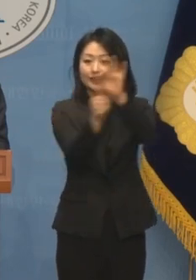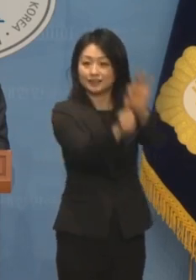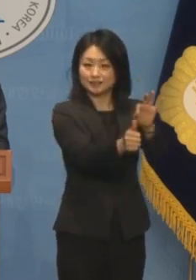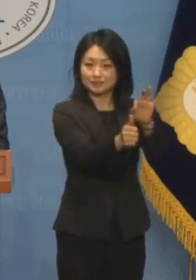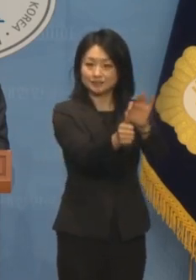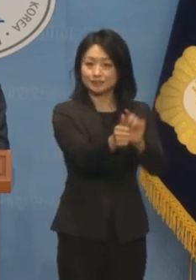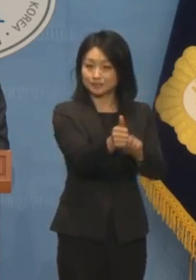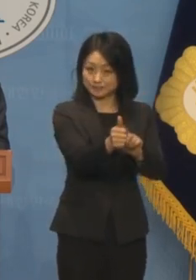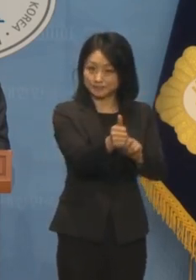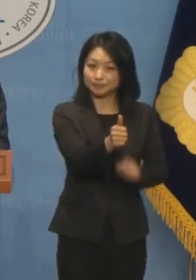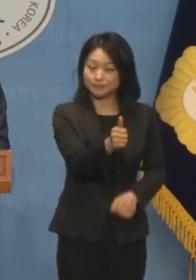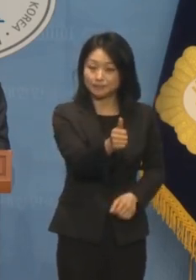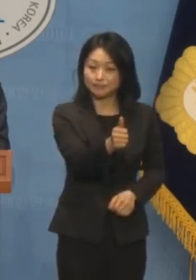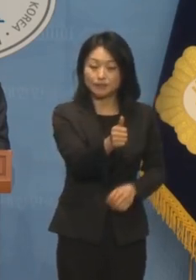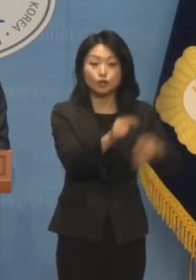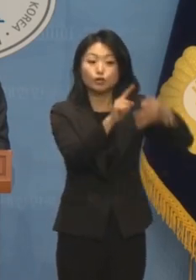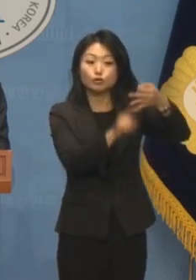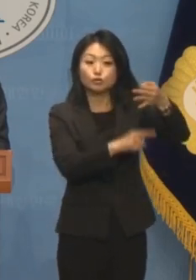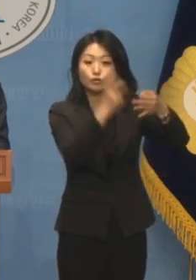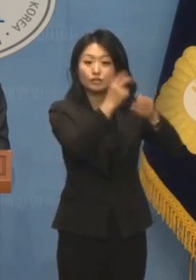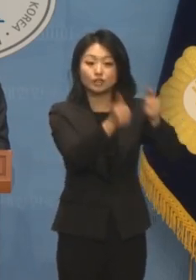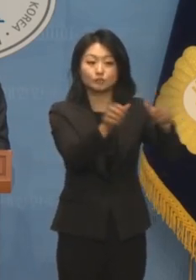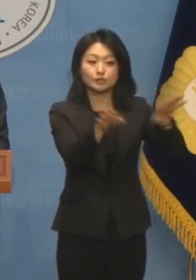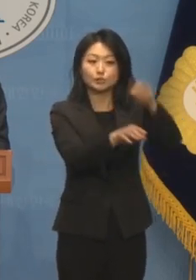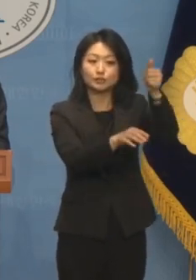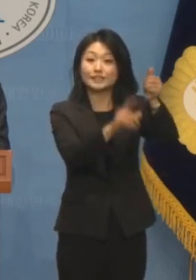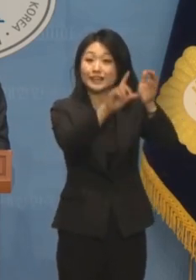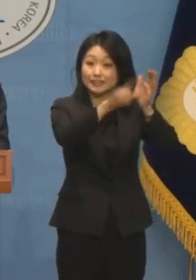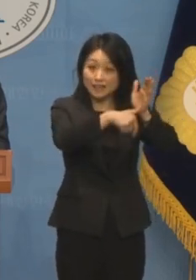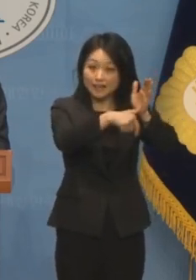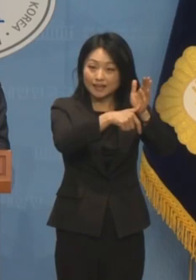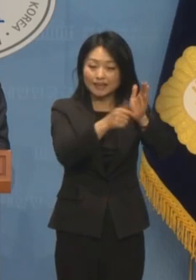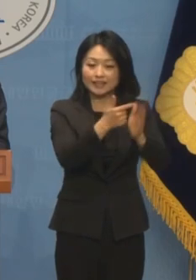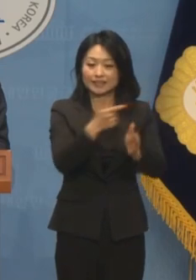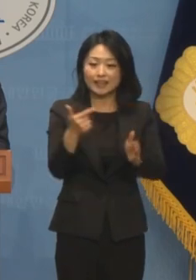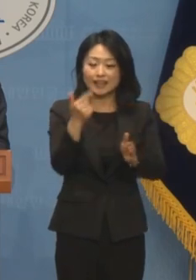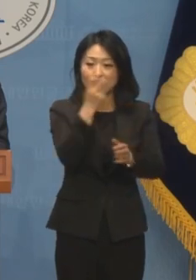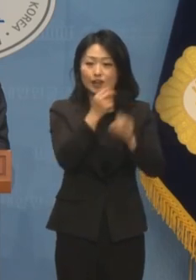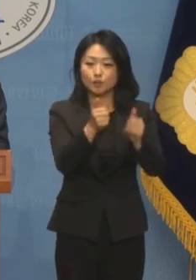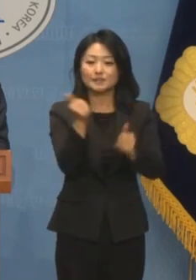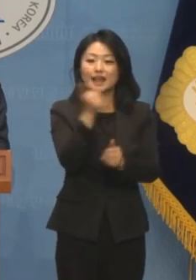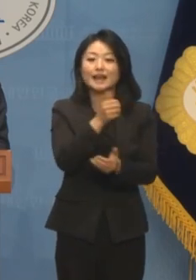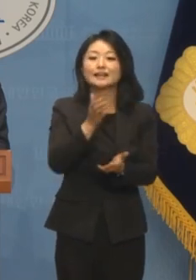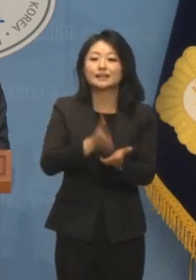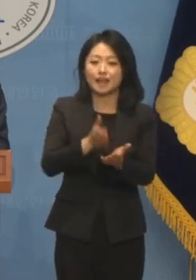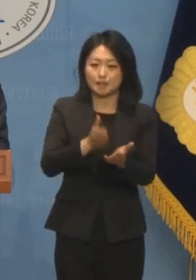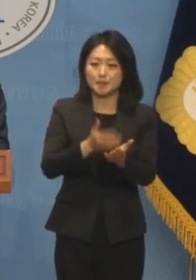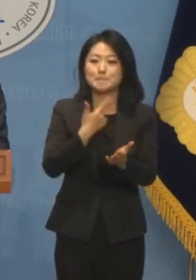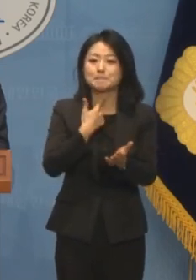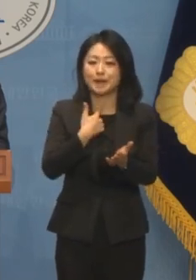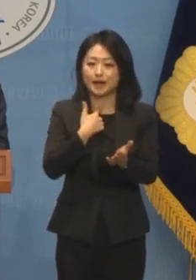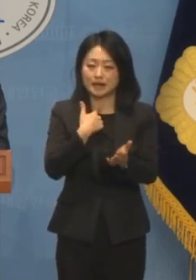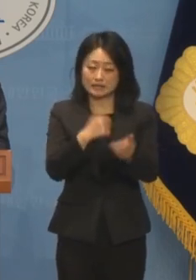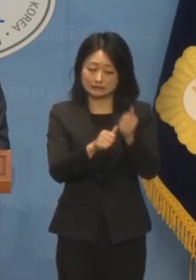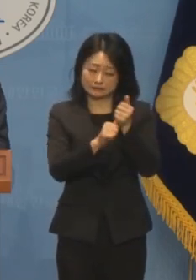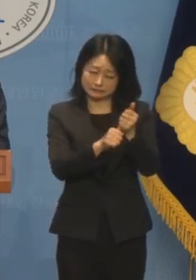이창수 지검장은 윤석열 검찰총장 시절 대검 대변인을 맡았던 대표적인 친윤